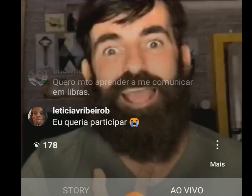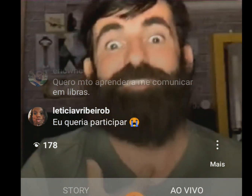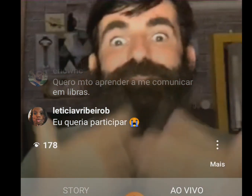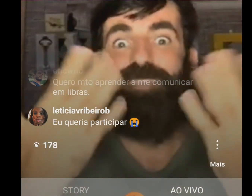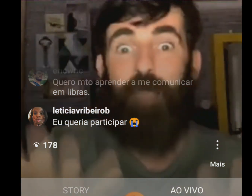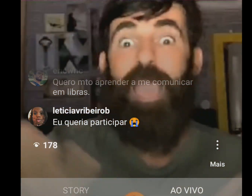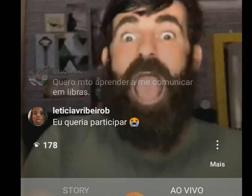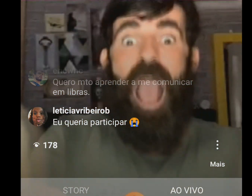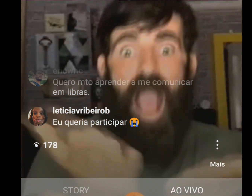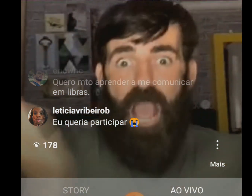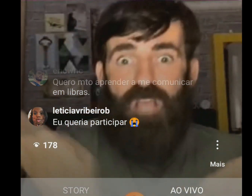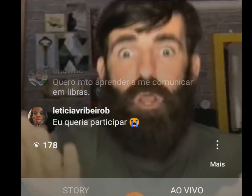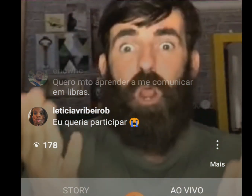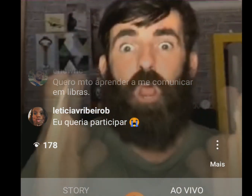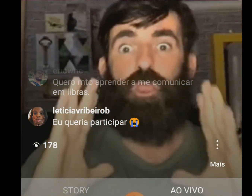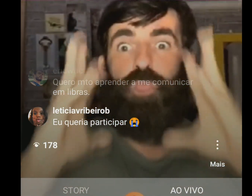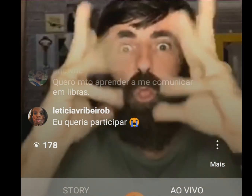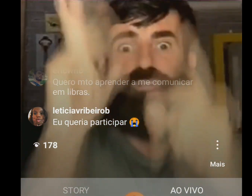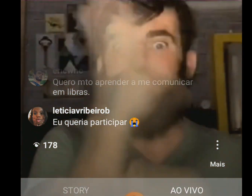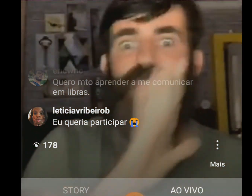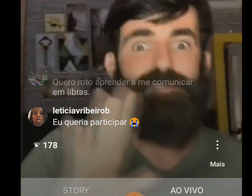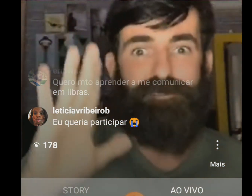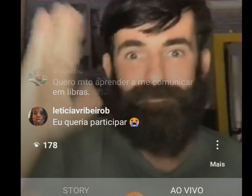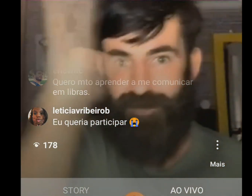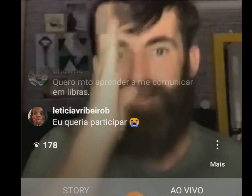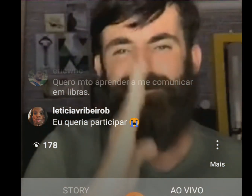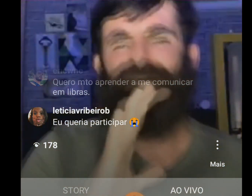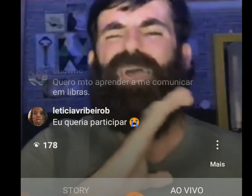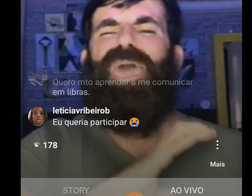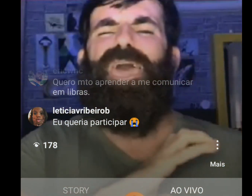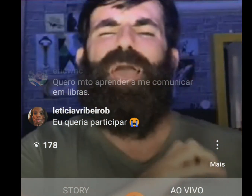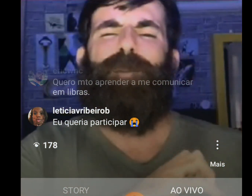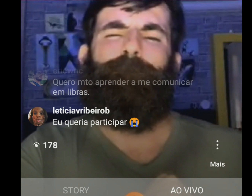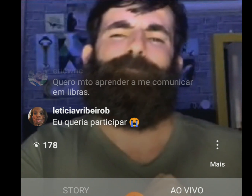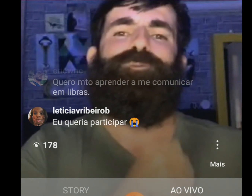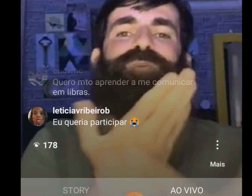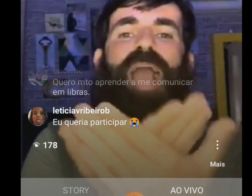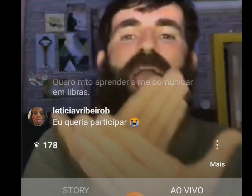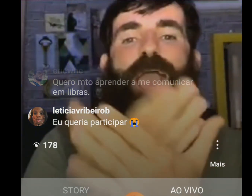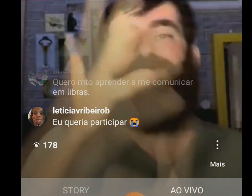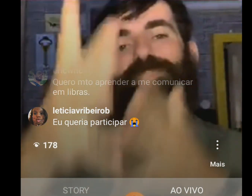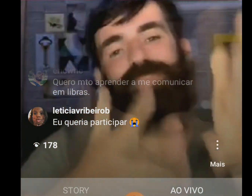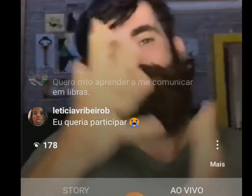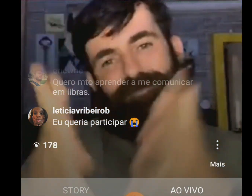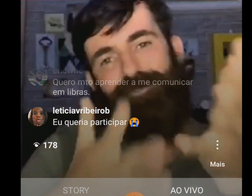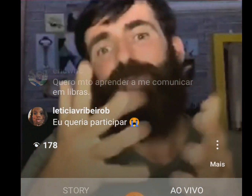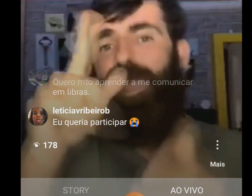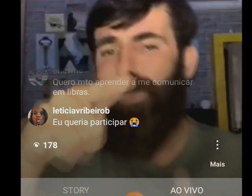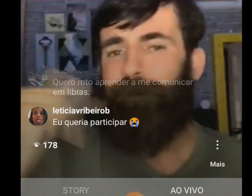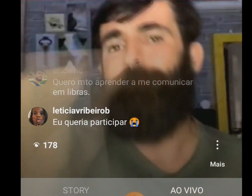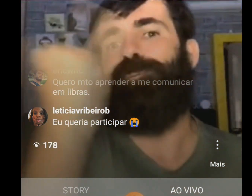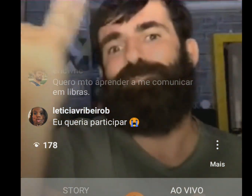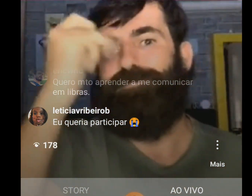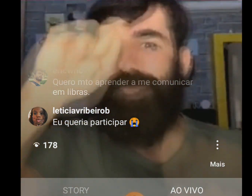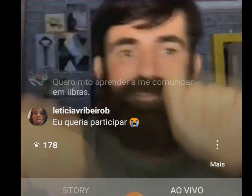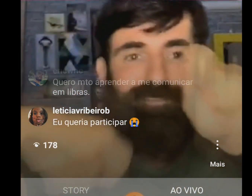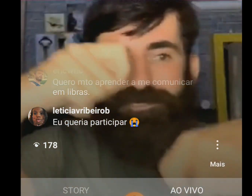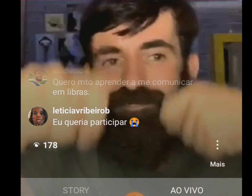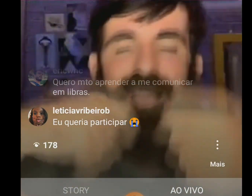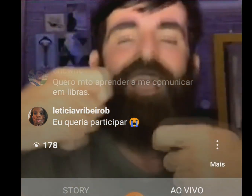ter curiosidade, precisa criar o seu tempo, precisa ter vontade. Por exemplo, agora, né, no Brasil, as pessoas dizem que amam